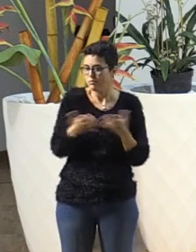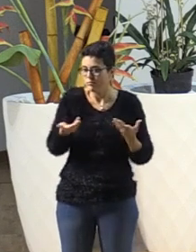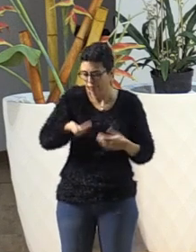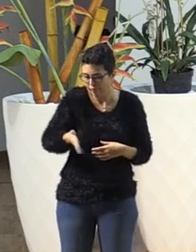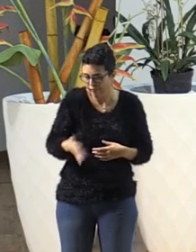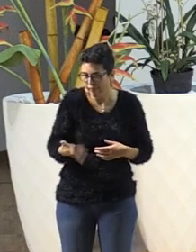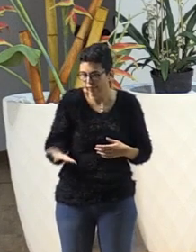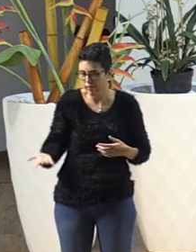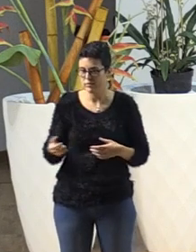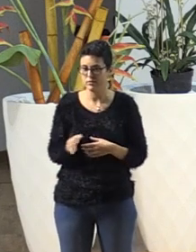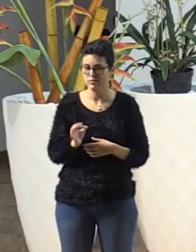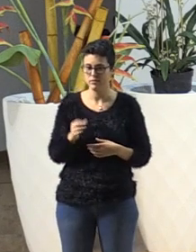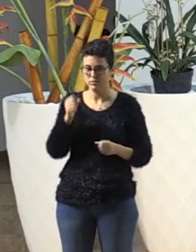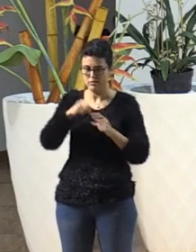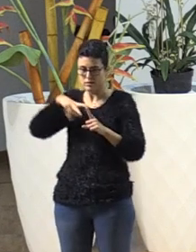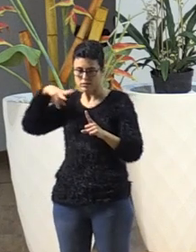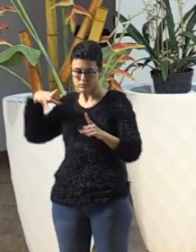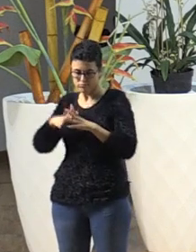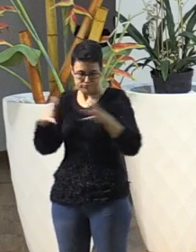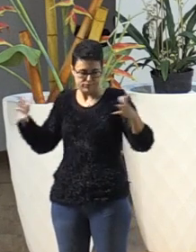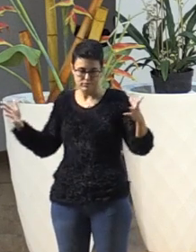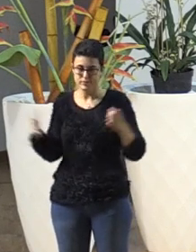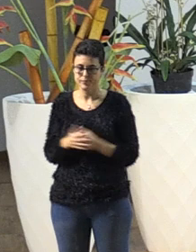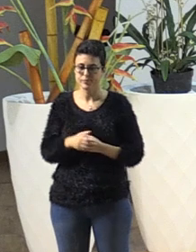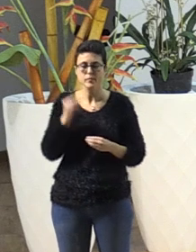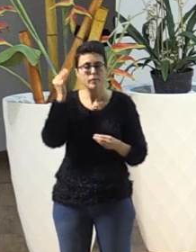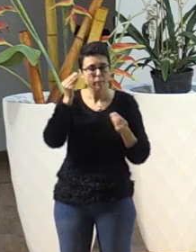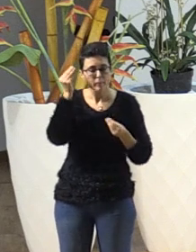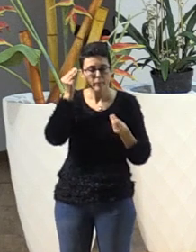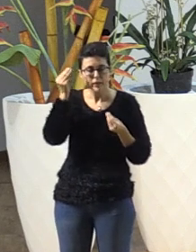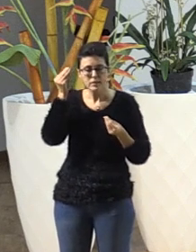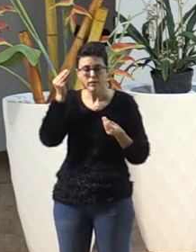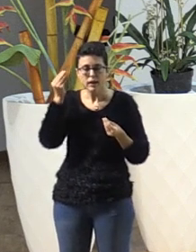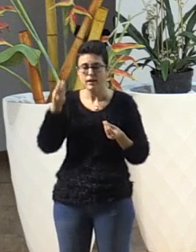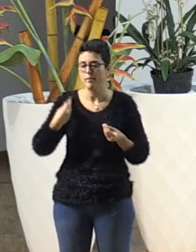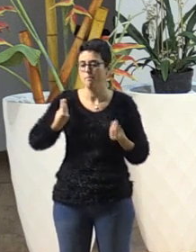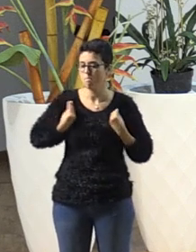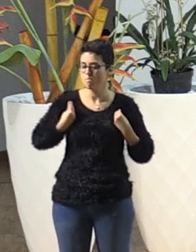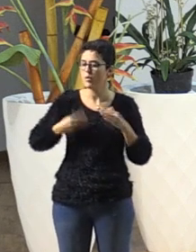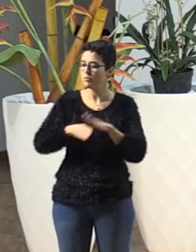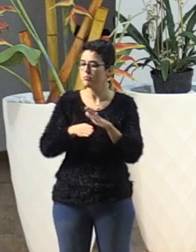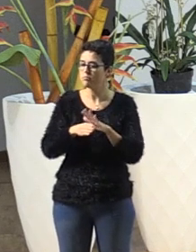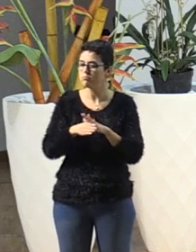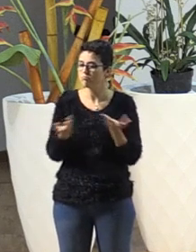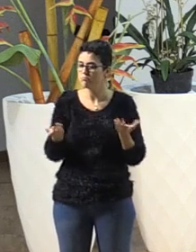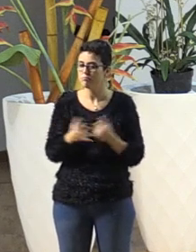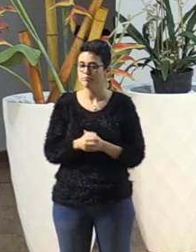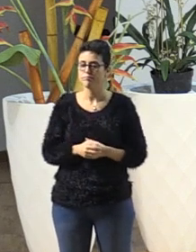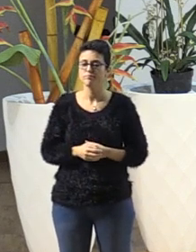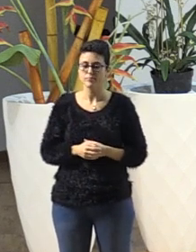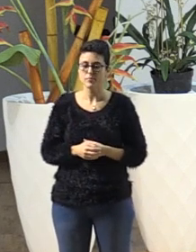les da una foto muy amplia. Y ellos planteaban el tema de la esperanza de vida. Atención, porque son datos que a mí me